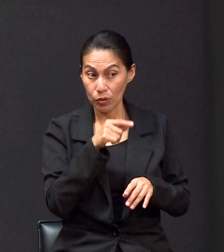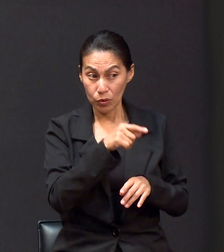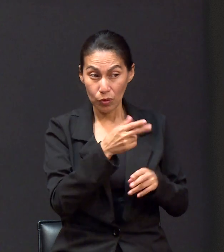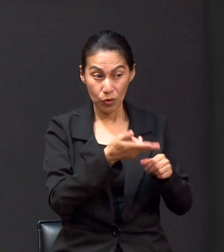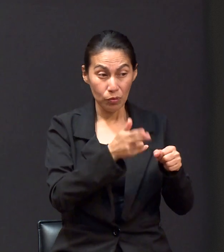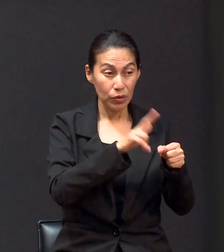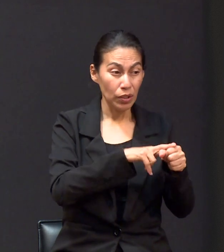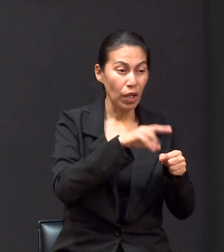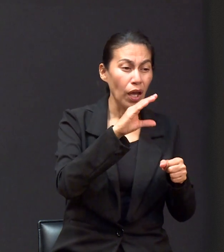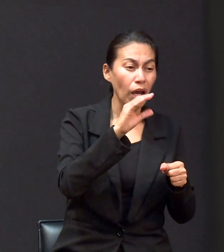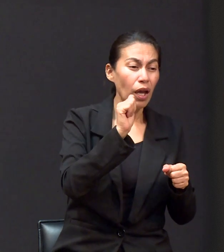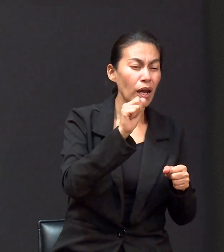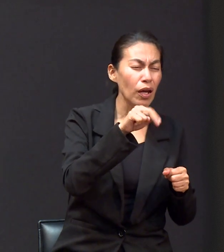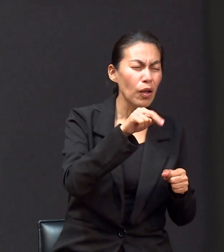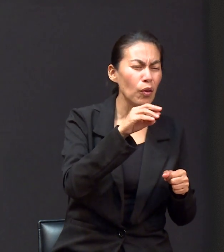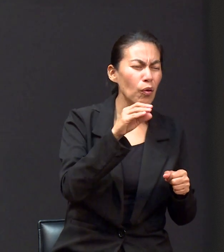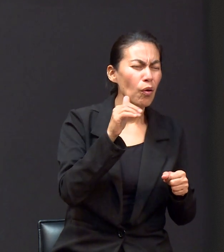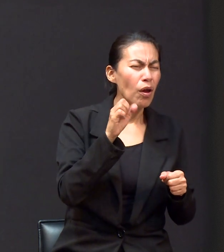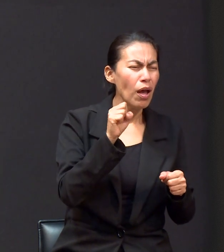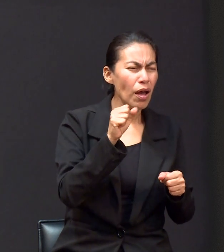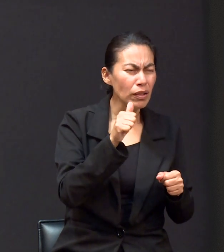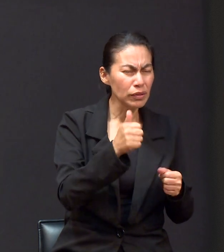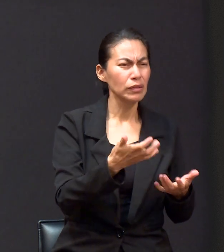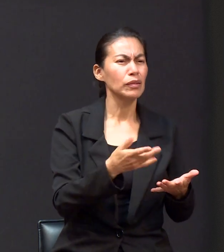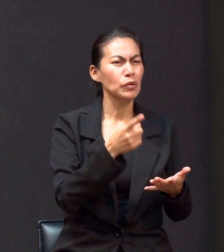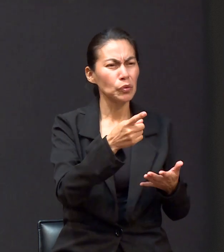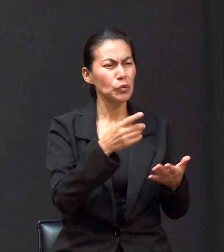a Canoas,